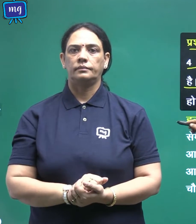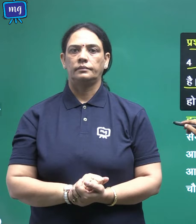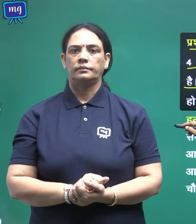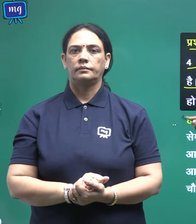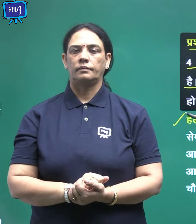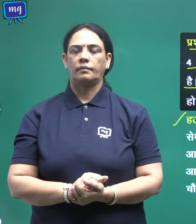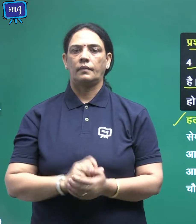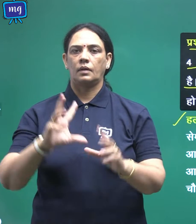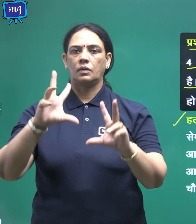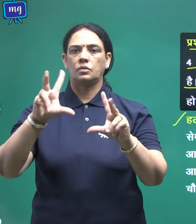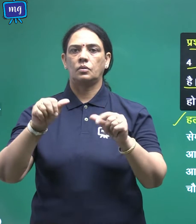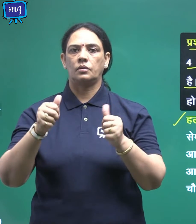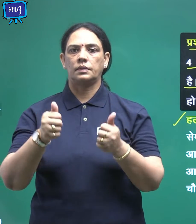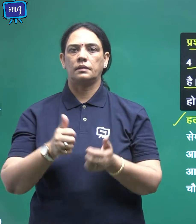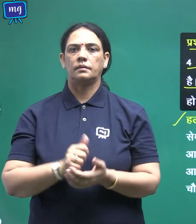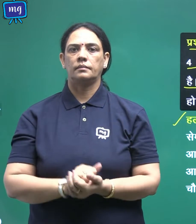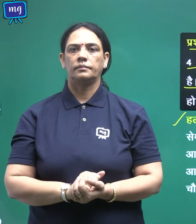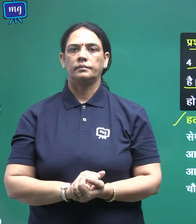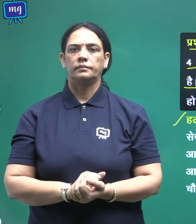हल।